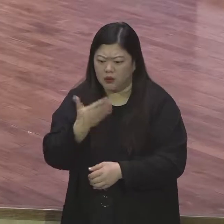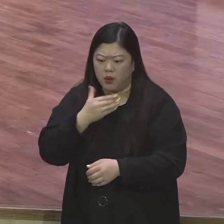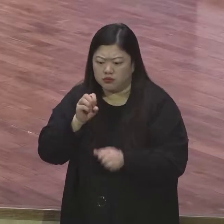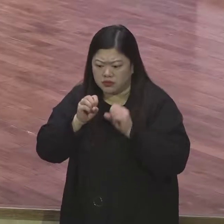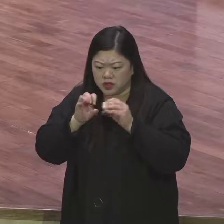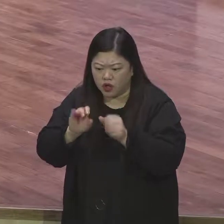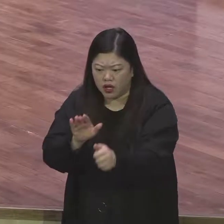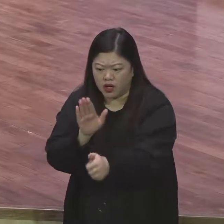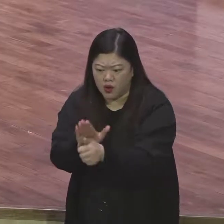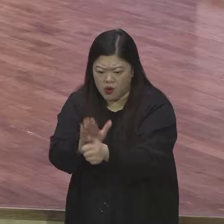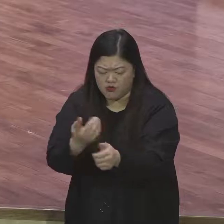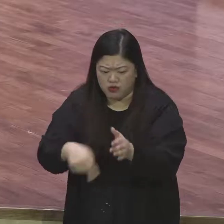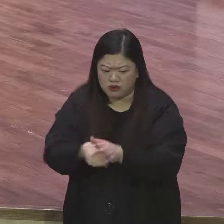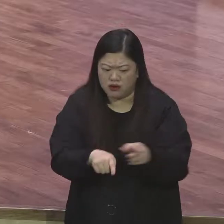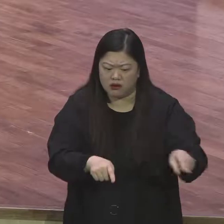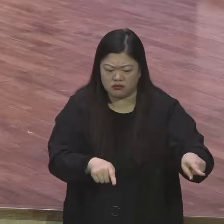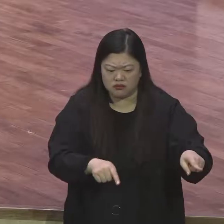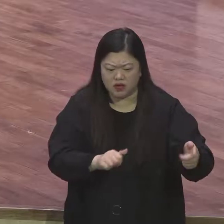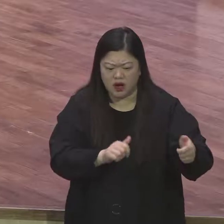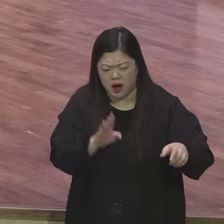함이라.